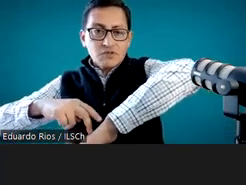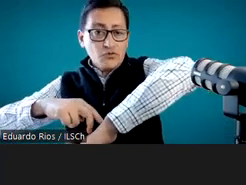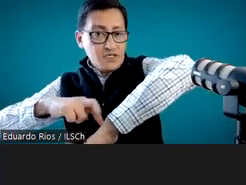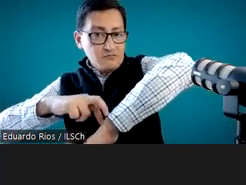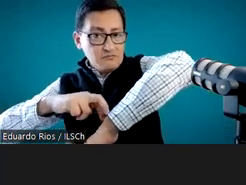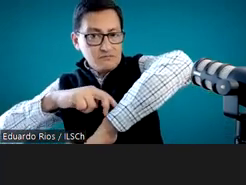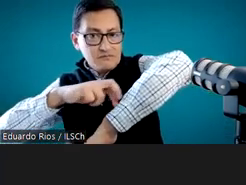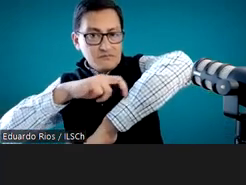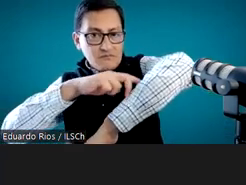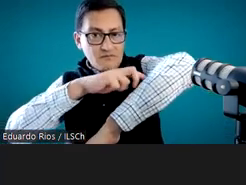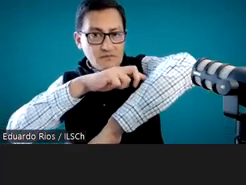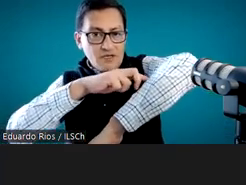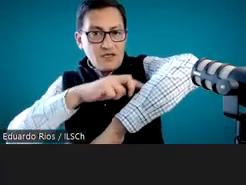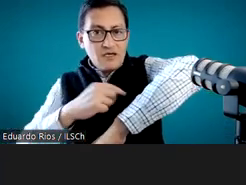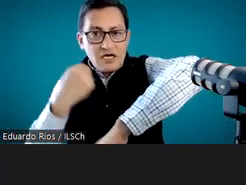subir.